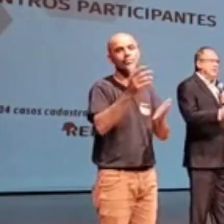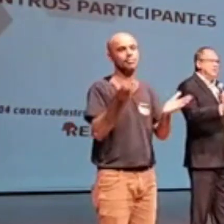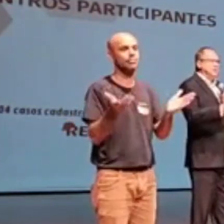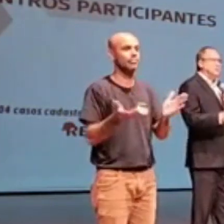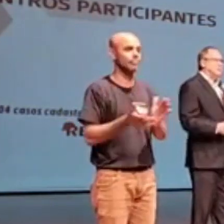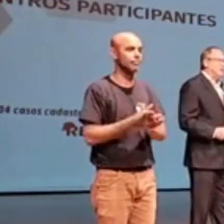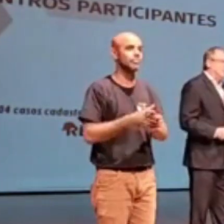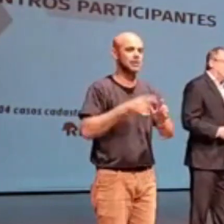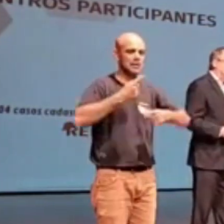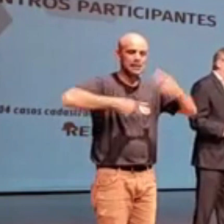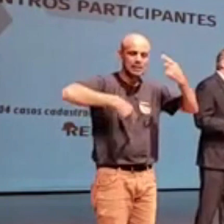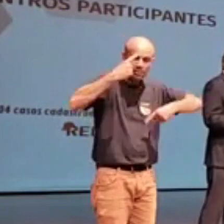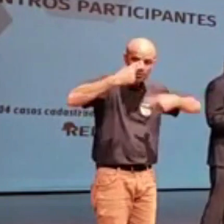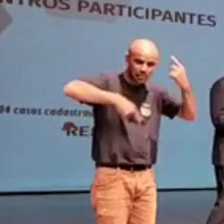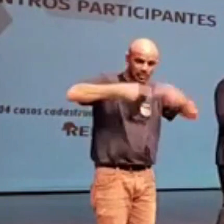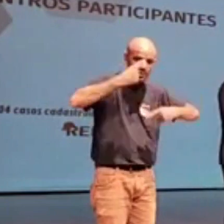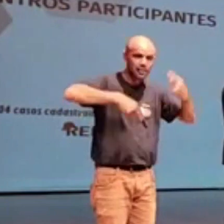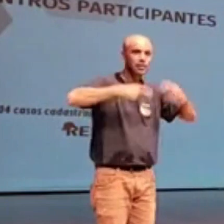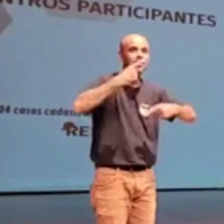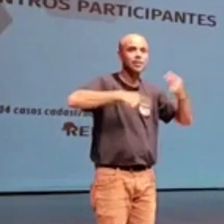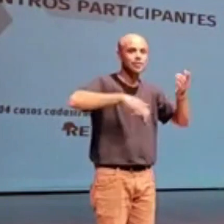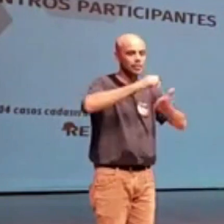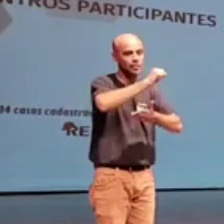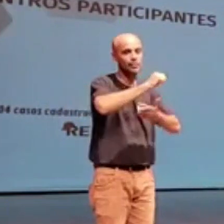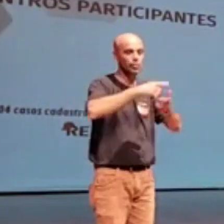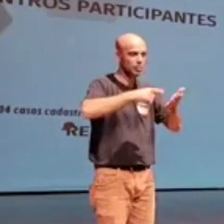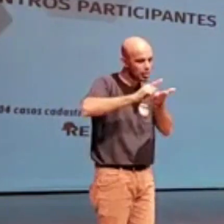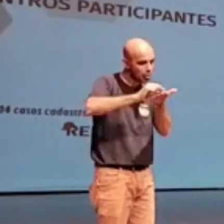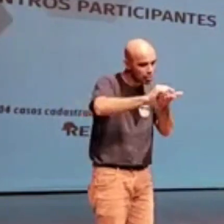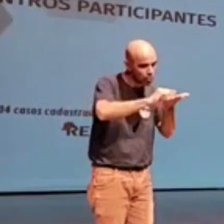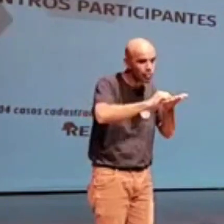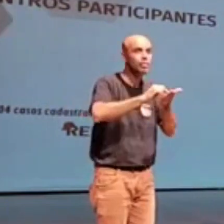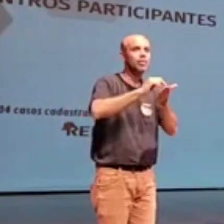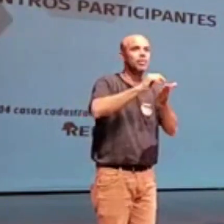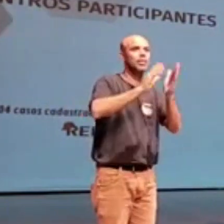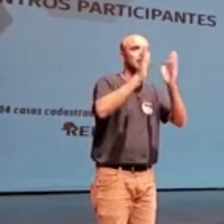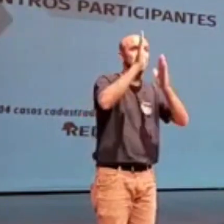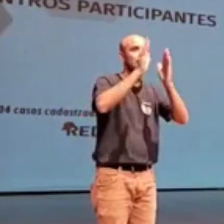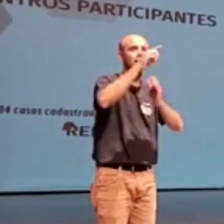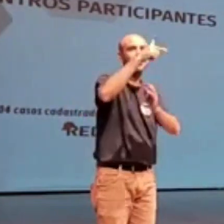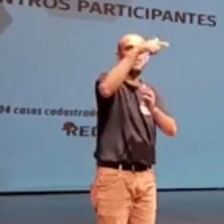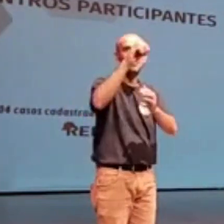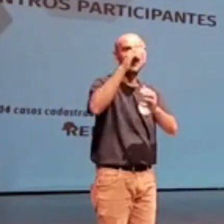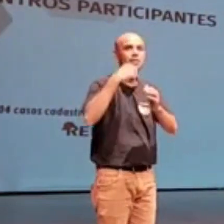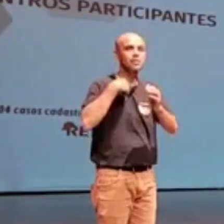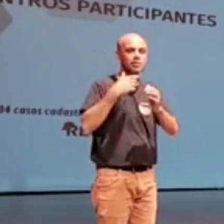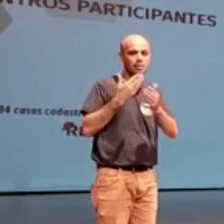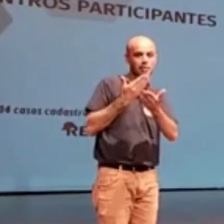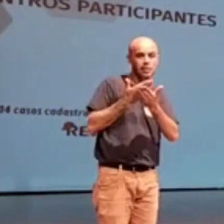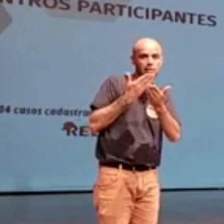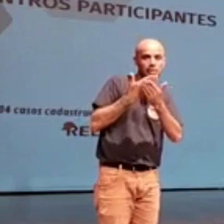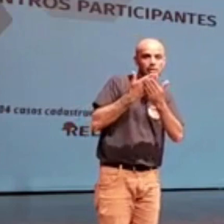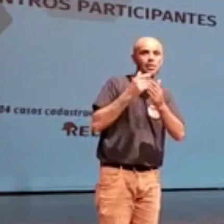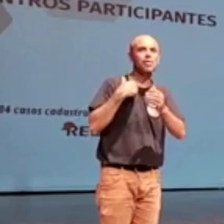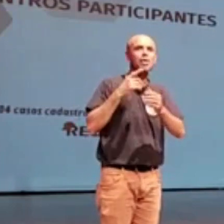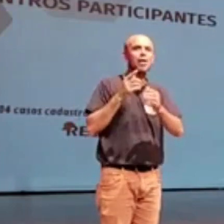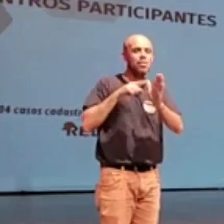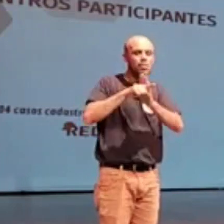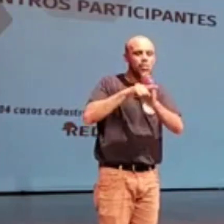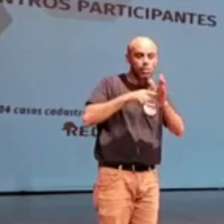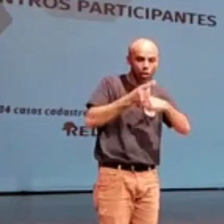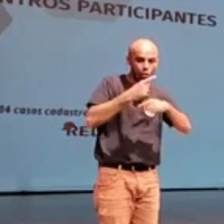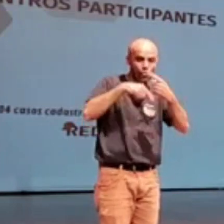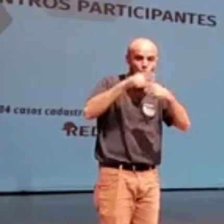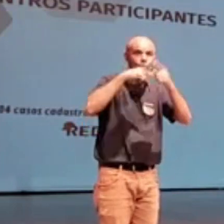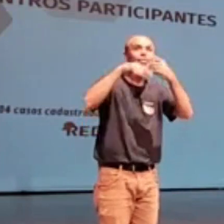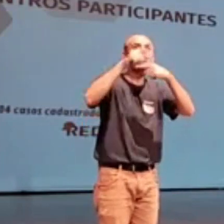muito debatido um trabalho da década de 60 que foi nos Estados Unidos, que eles estudaram a história natural da evolução da sífilis. Colocaram alguns pacientes